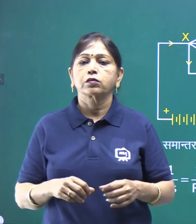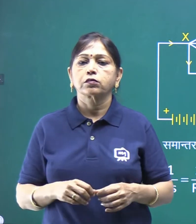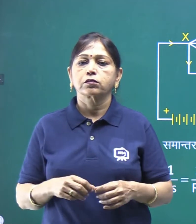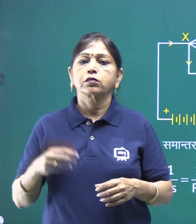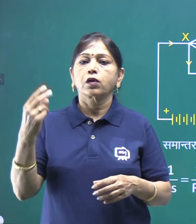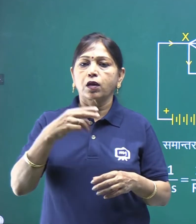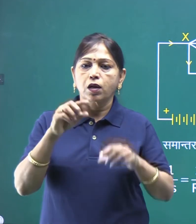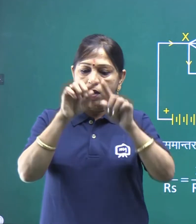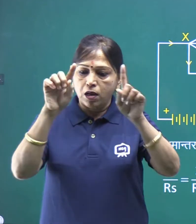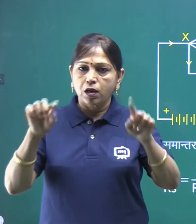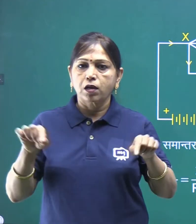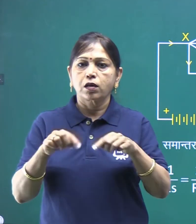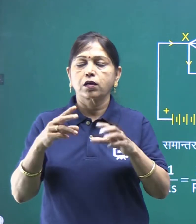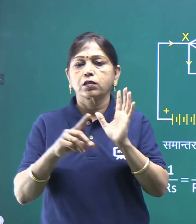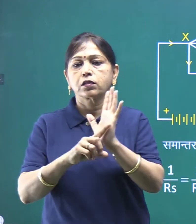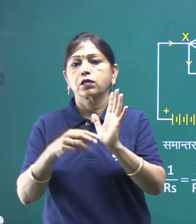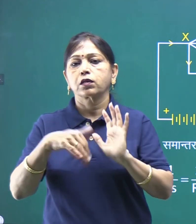आरेख दर्शाया गया है।